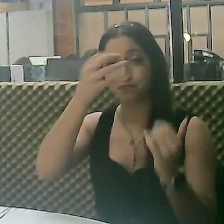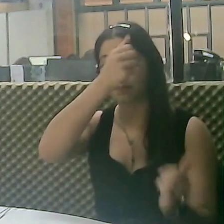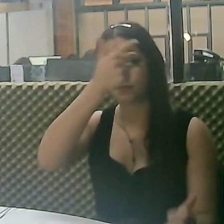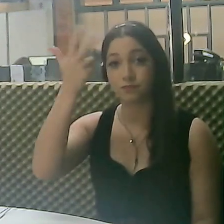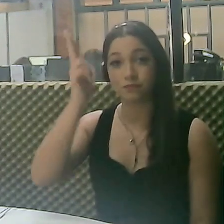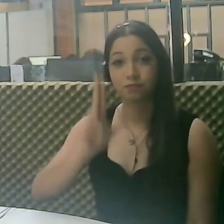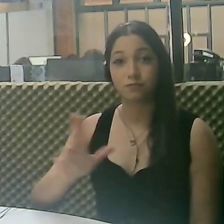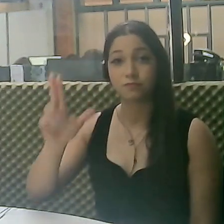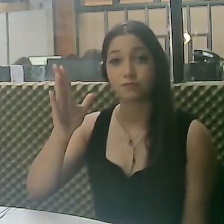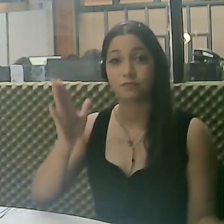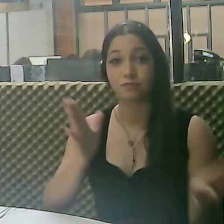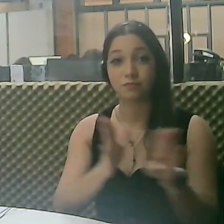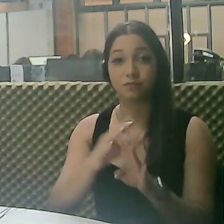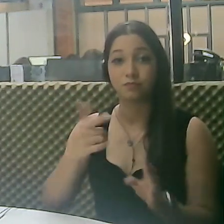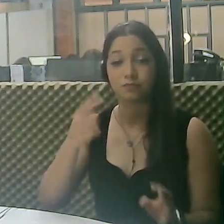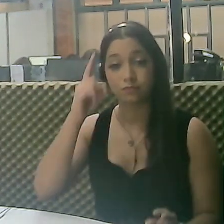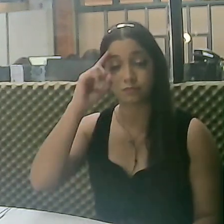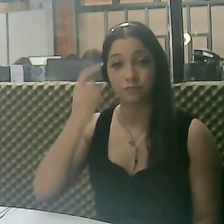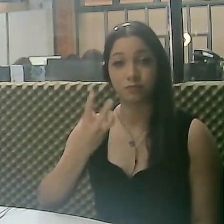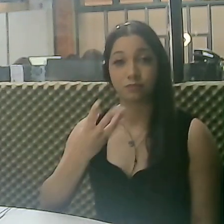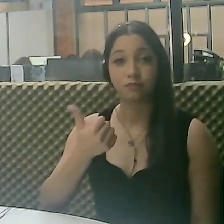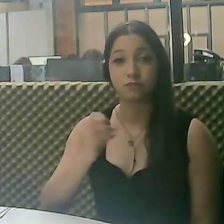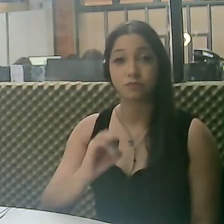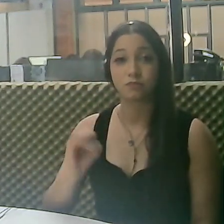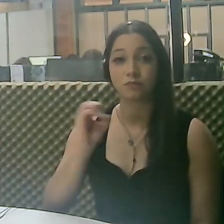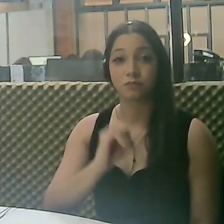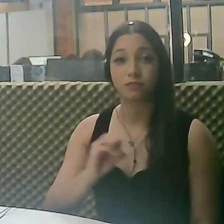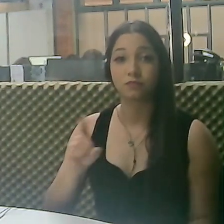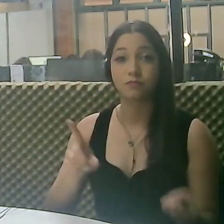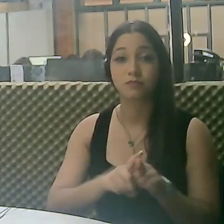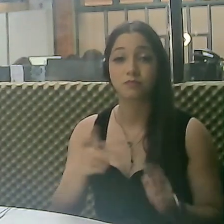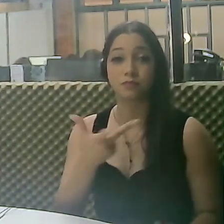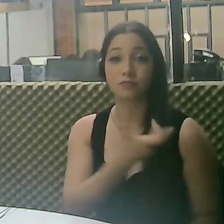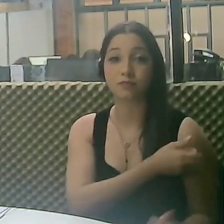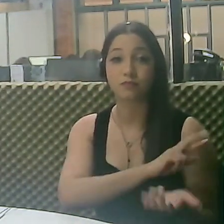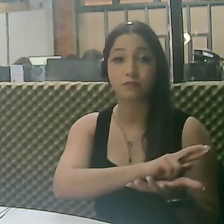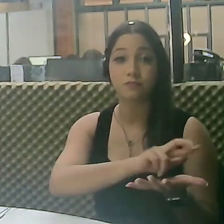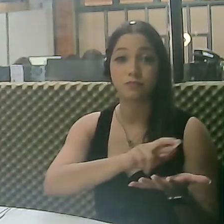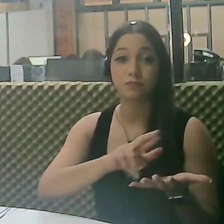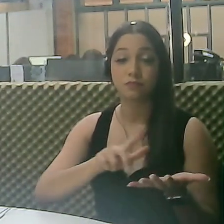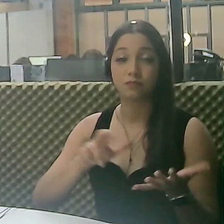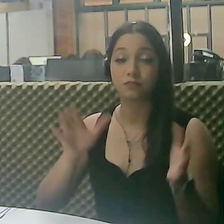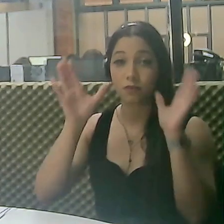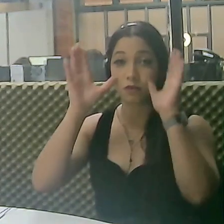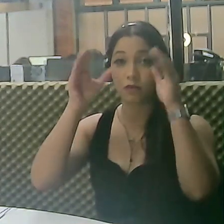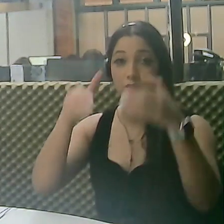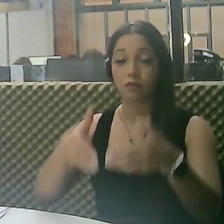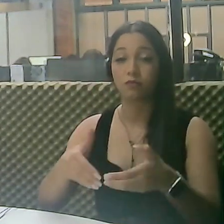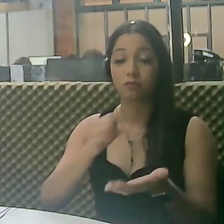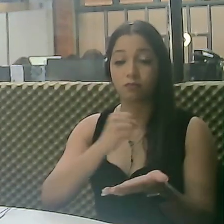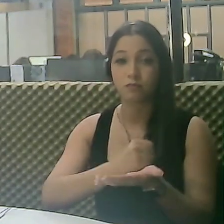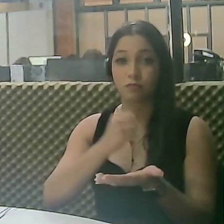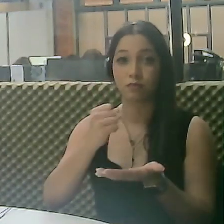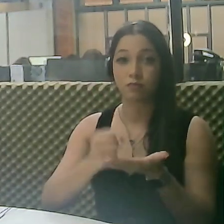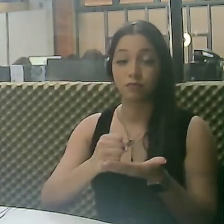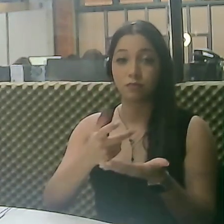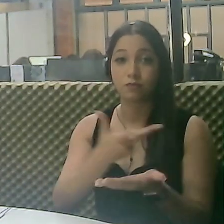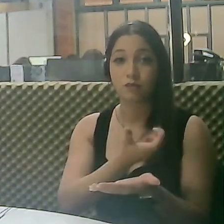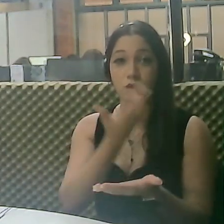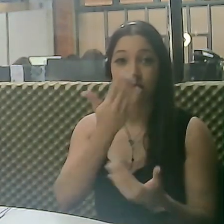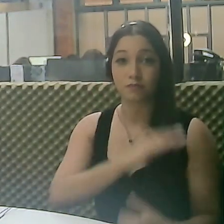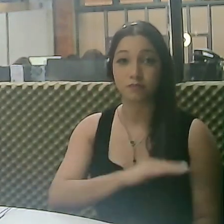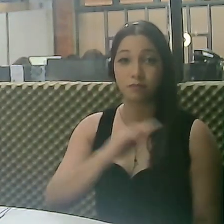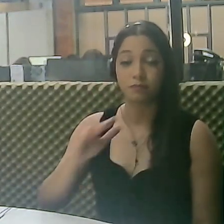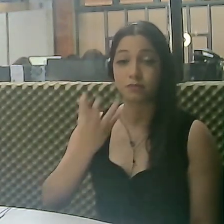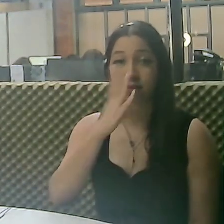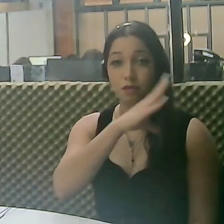Uberlândia também segue até o dia 31 de outubro com a campanha de multivacinação, que tem como foco colocar em dia o cartão de vacina de crianças